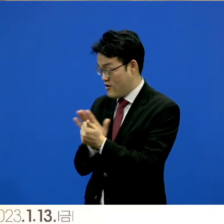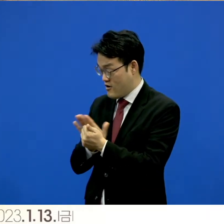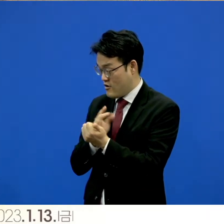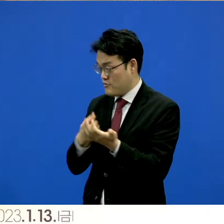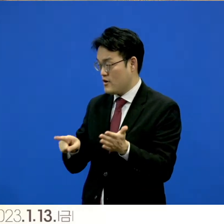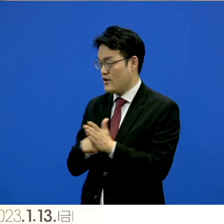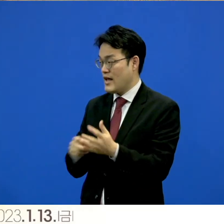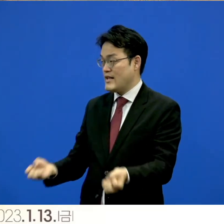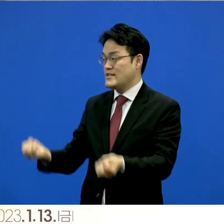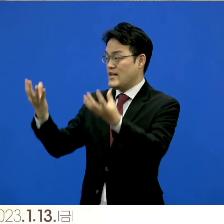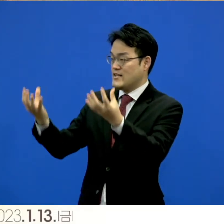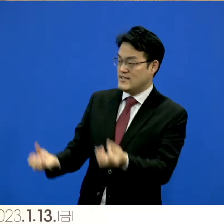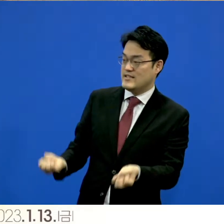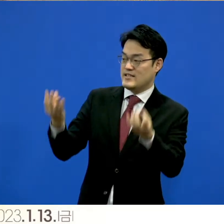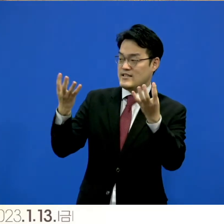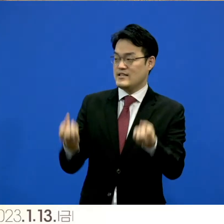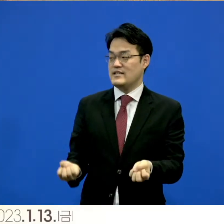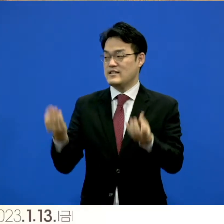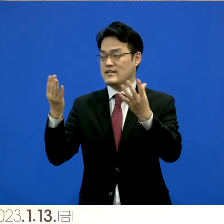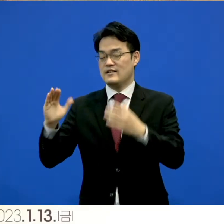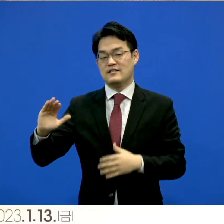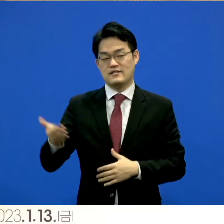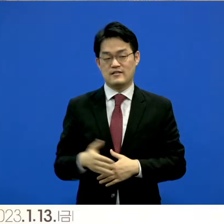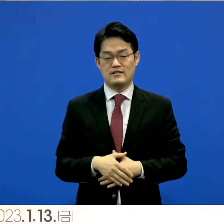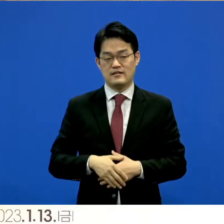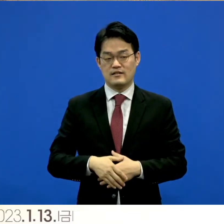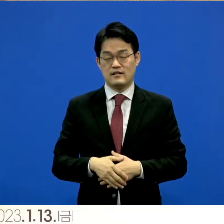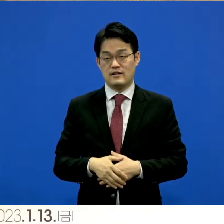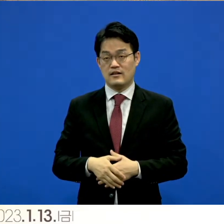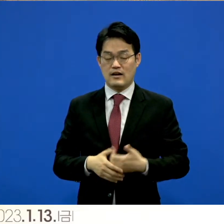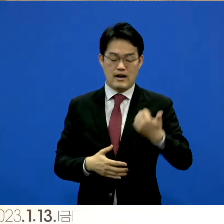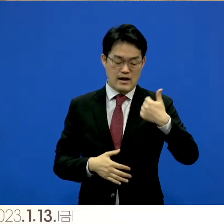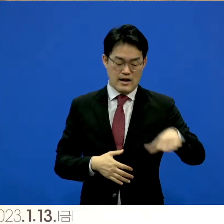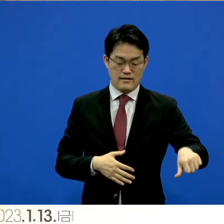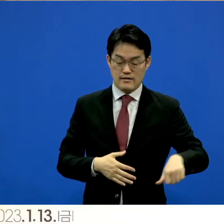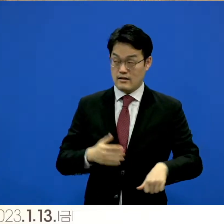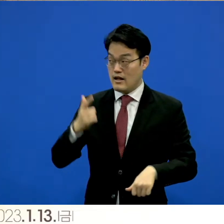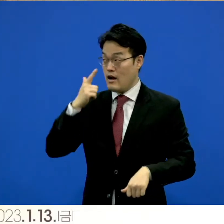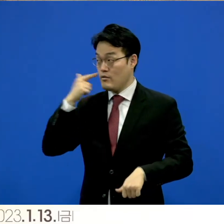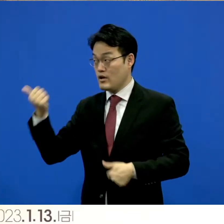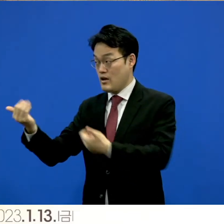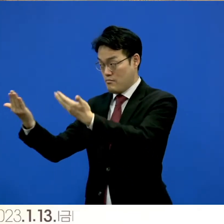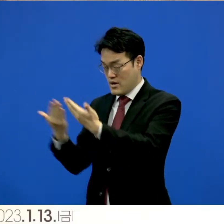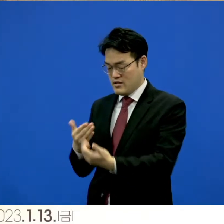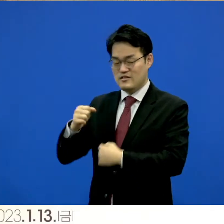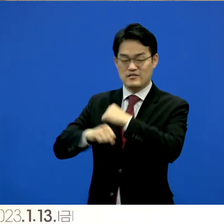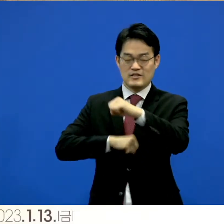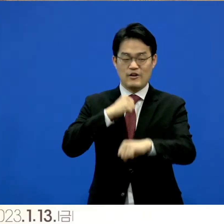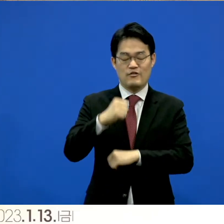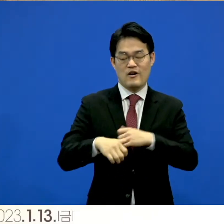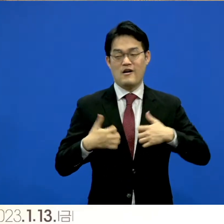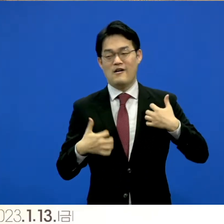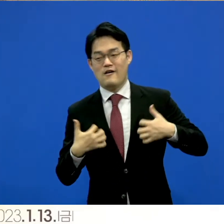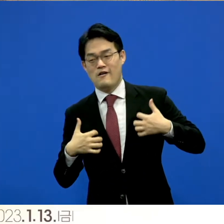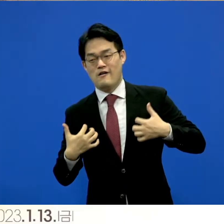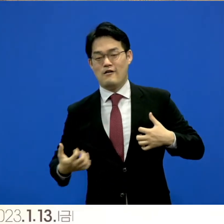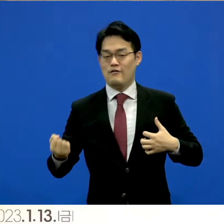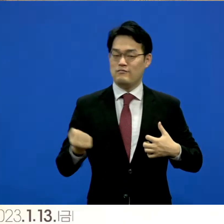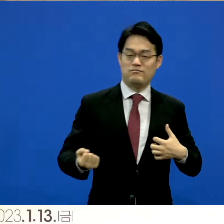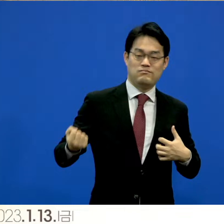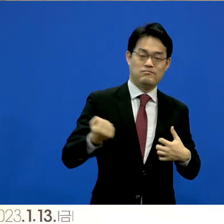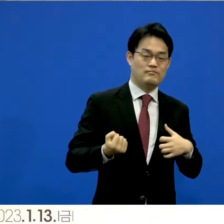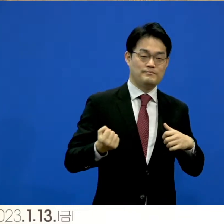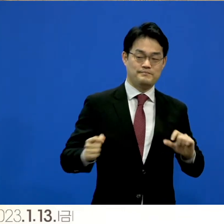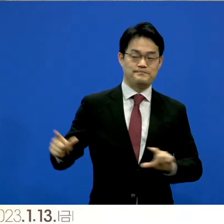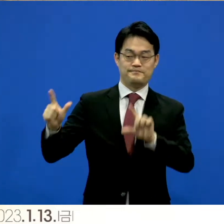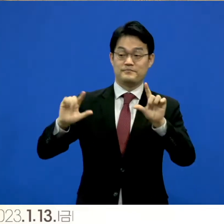아버지의 자녀로 아들에게 주어진 자유를 누려야 합니다. 하나님 자녀의 특 주권이